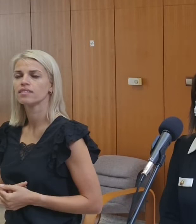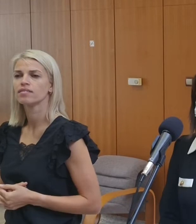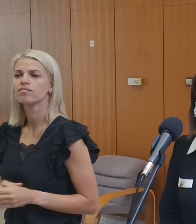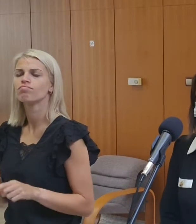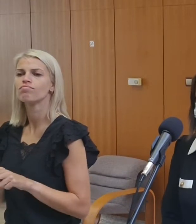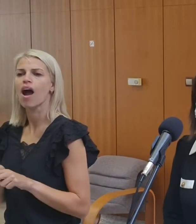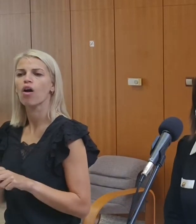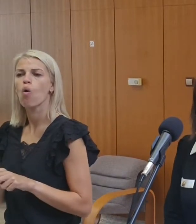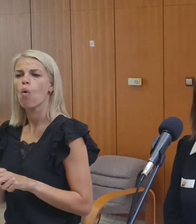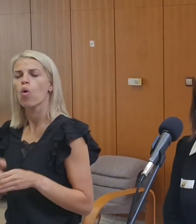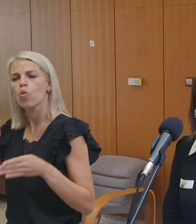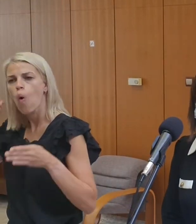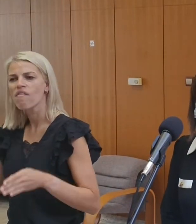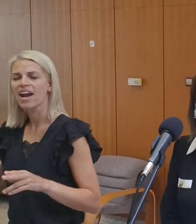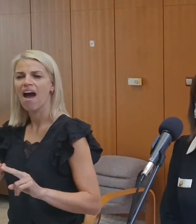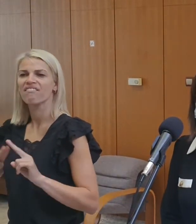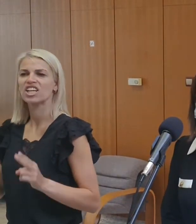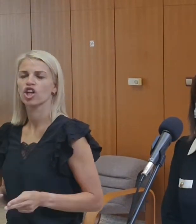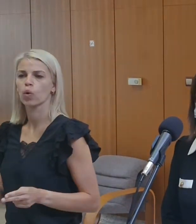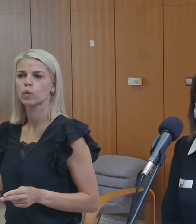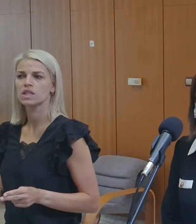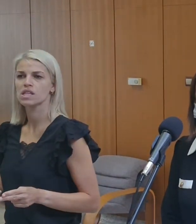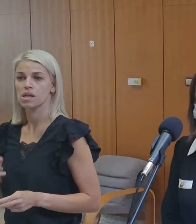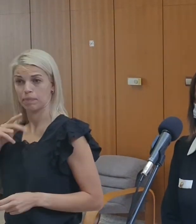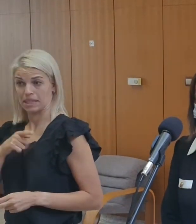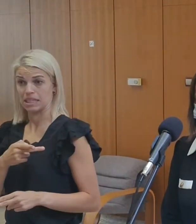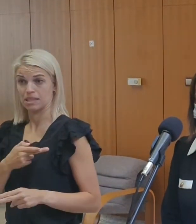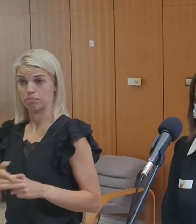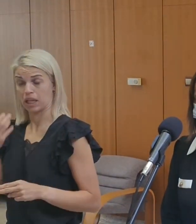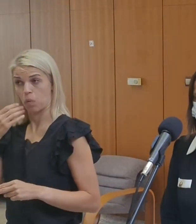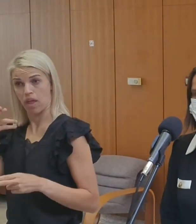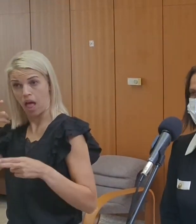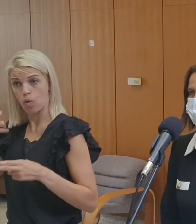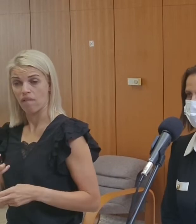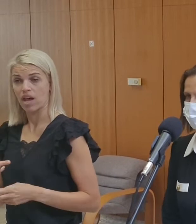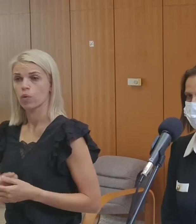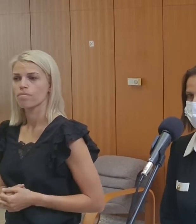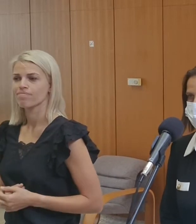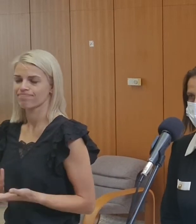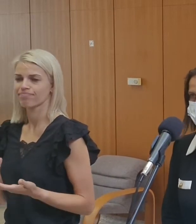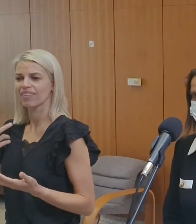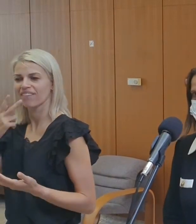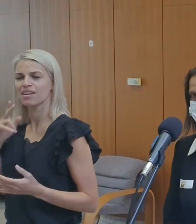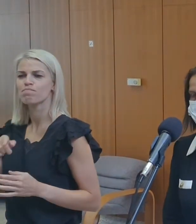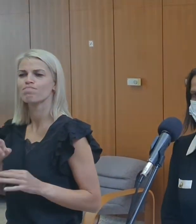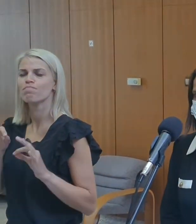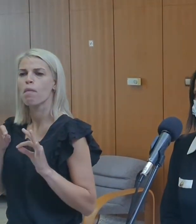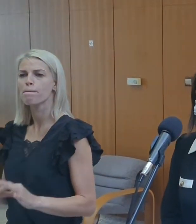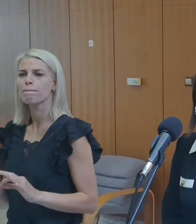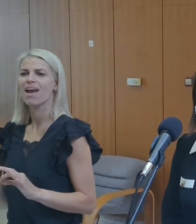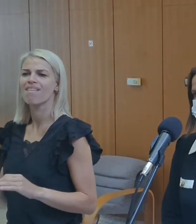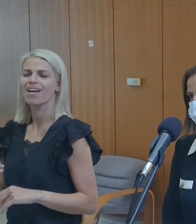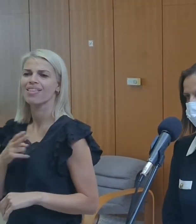Jedným z cieľov vlády bola aj obnova dôvery vo verejnej inštitúcie. Máte koho, že sa vám to darí naplne? No, samozrejme, že tieto konkrétne situácie medzi inštitúciami, či je to medzi